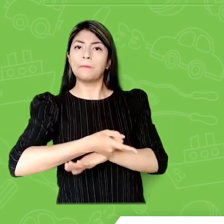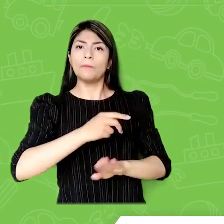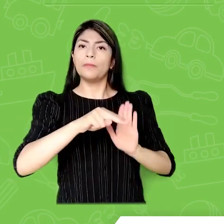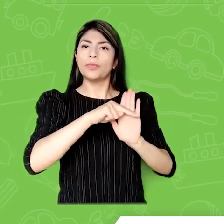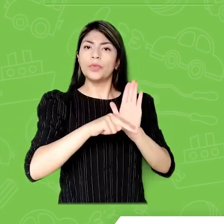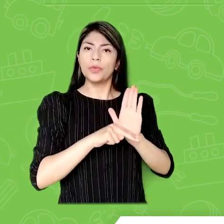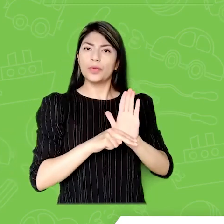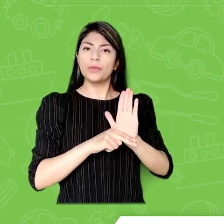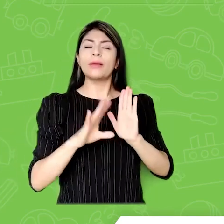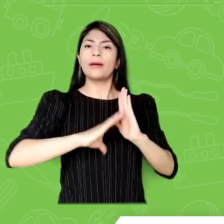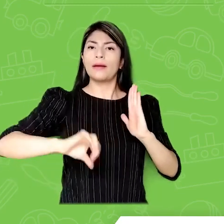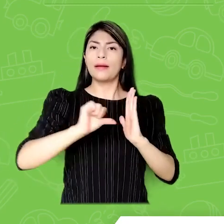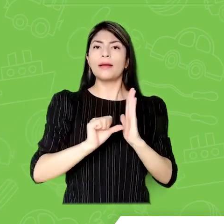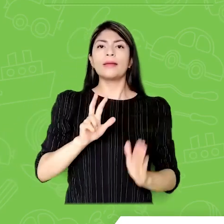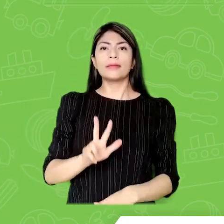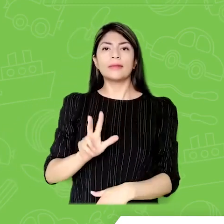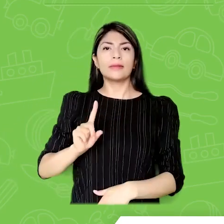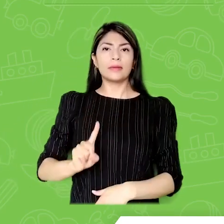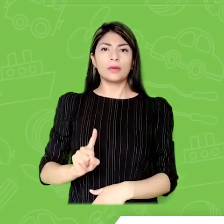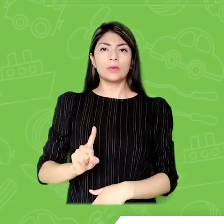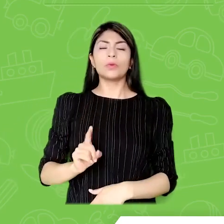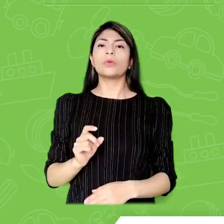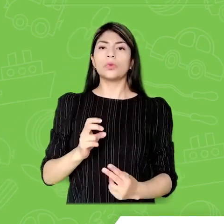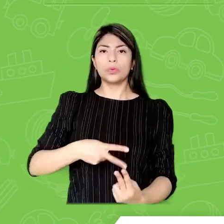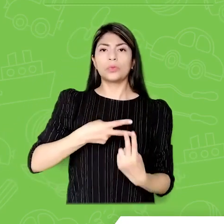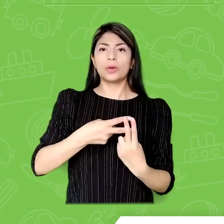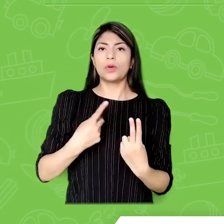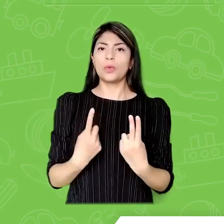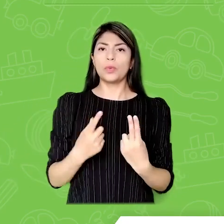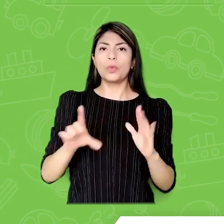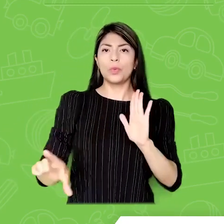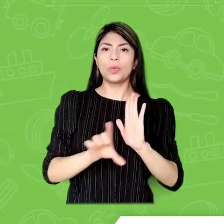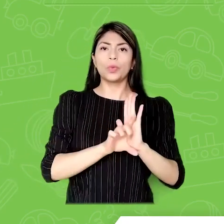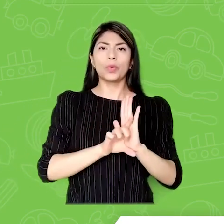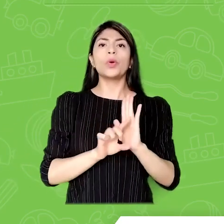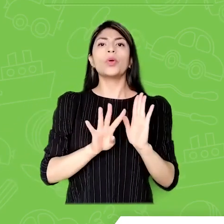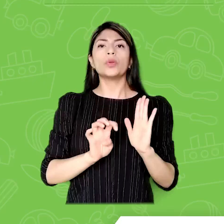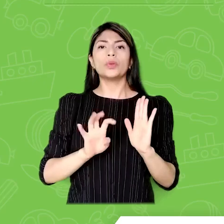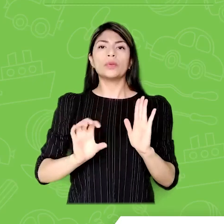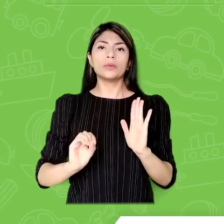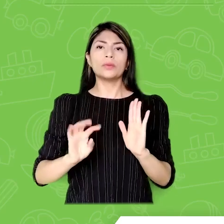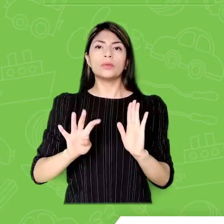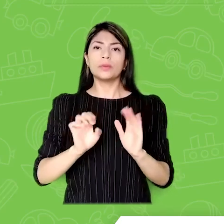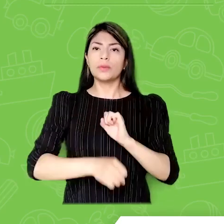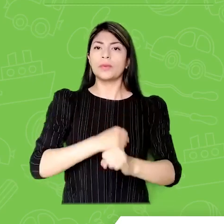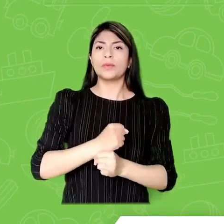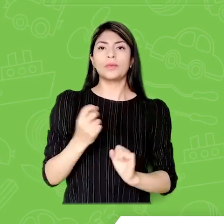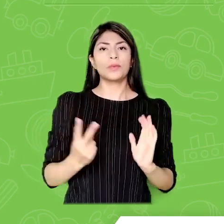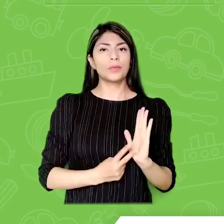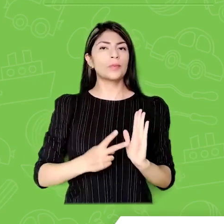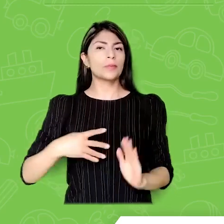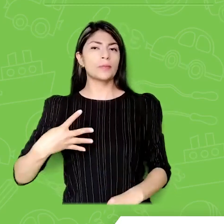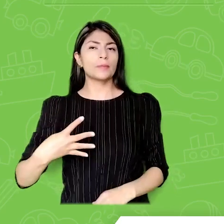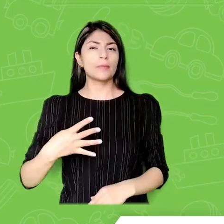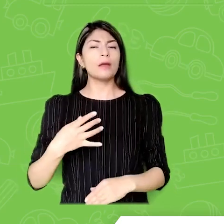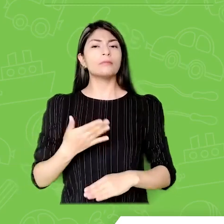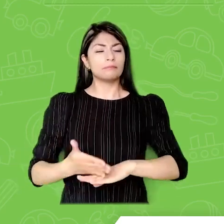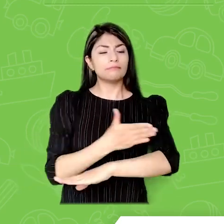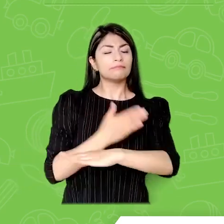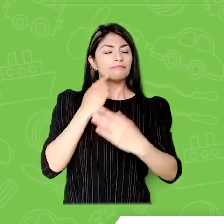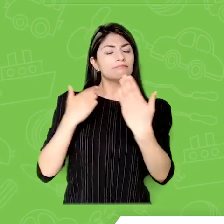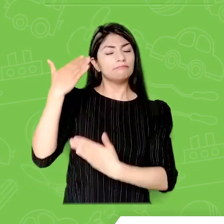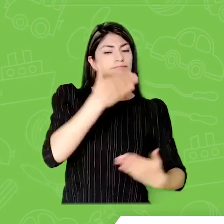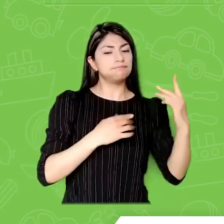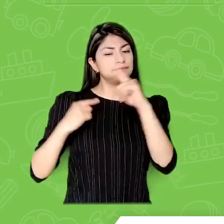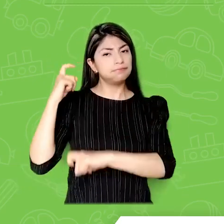demandada, artículo 31, numeral 1, de la Ley 909 de 2004. Este análisis concluyó,